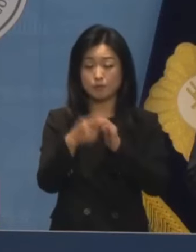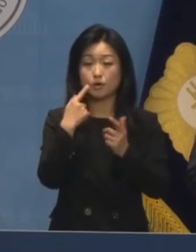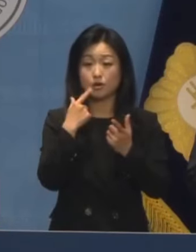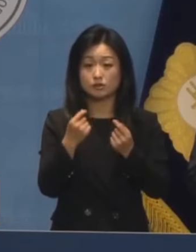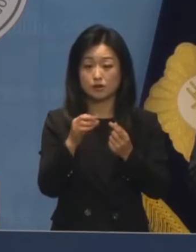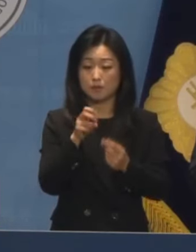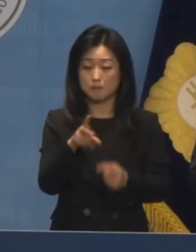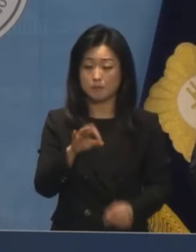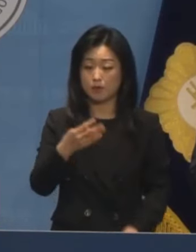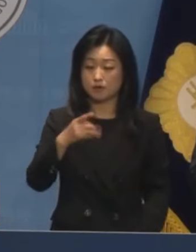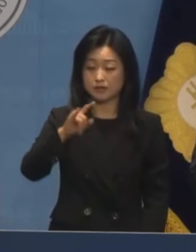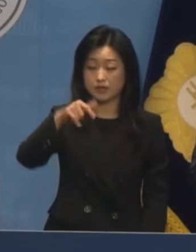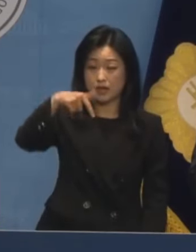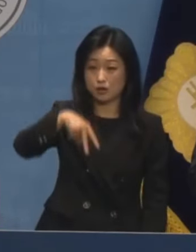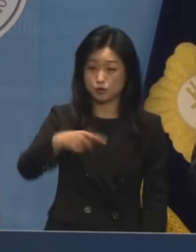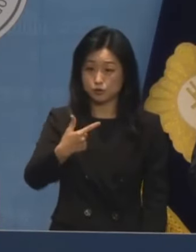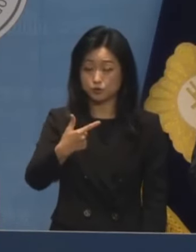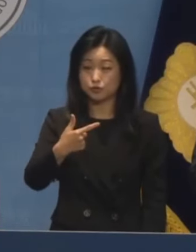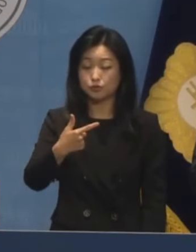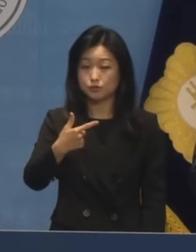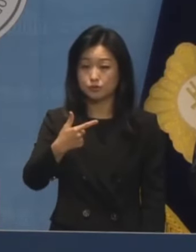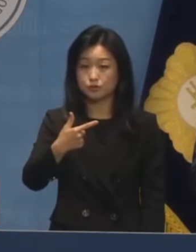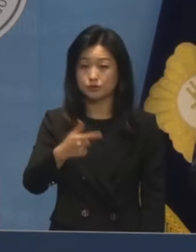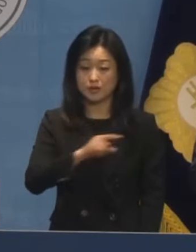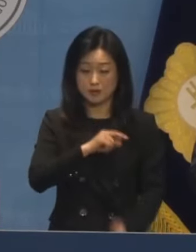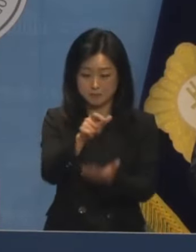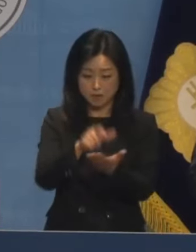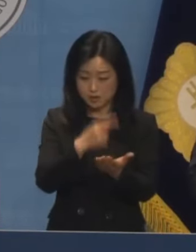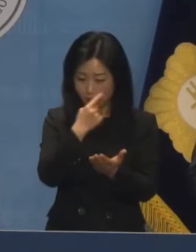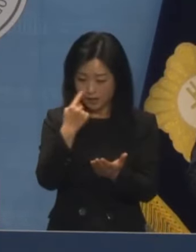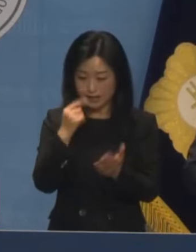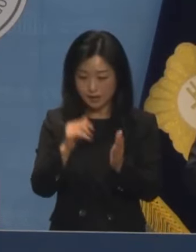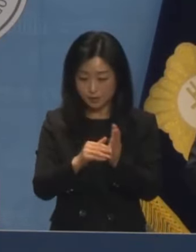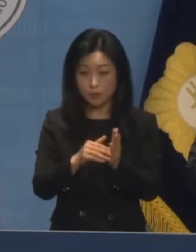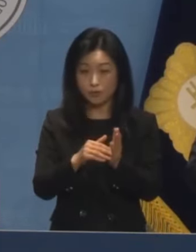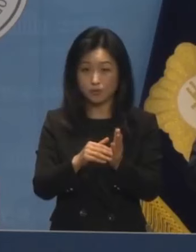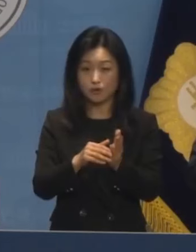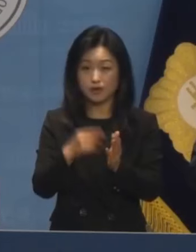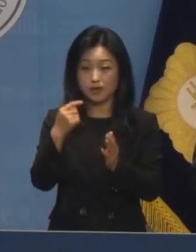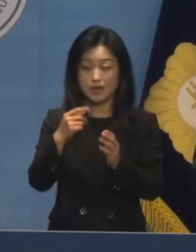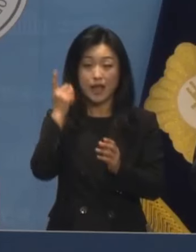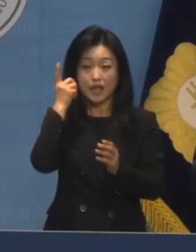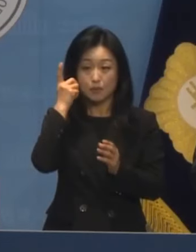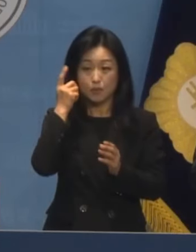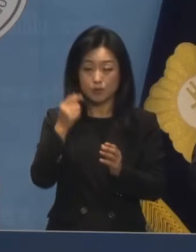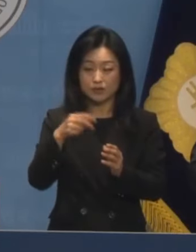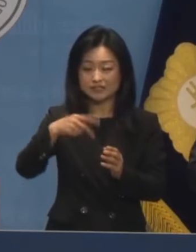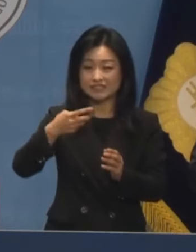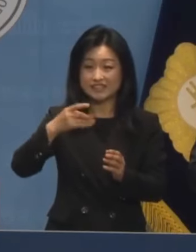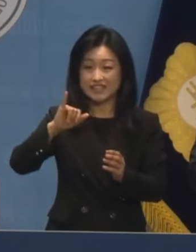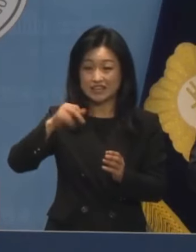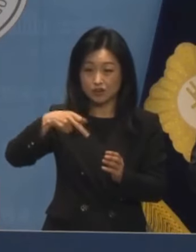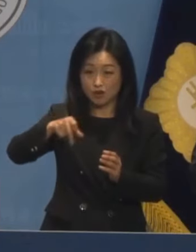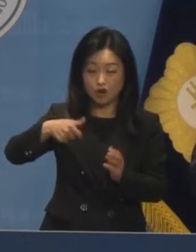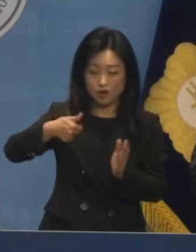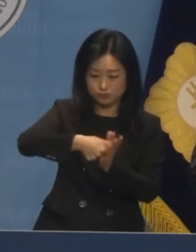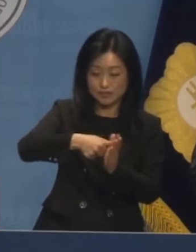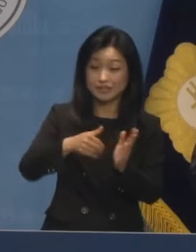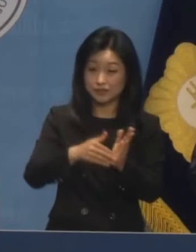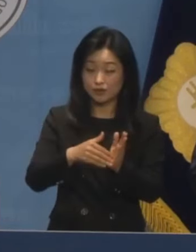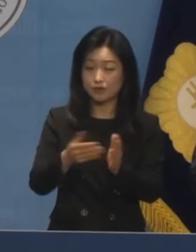명태에 대해서도 정문에서 명단 확인 그리고 스티커 부착 등의 과정들이 있었을 것입니다